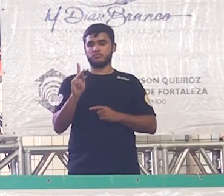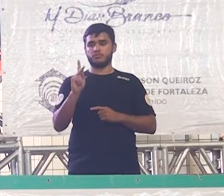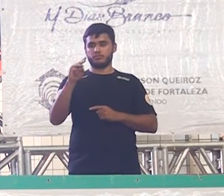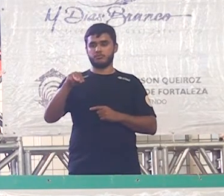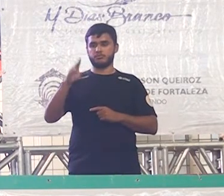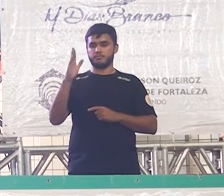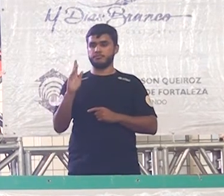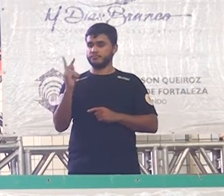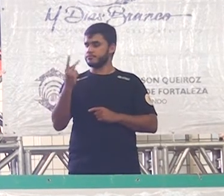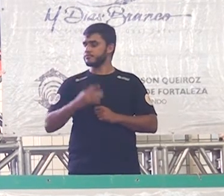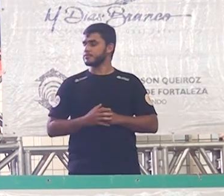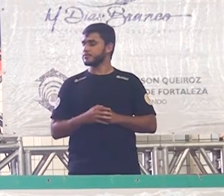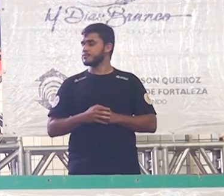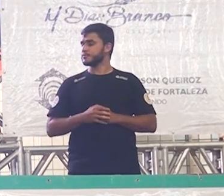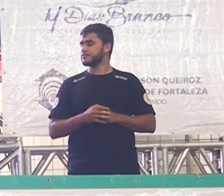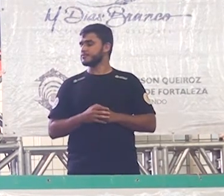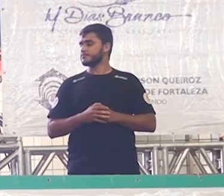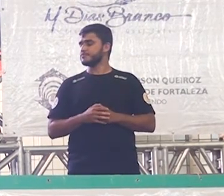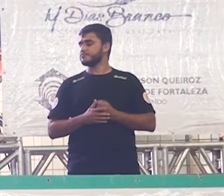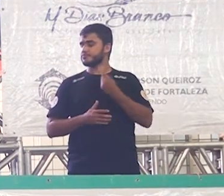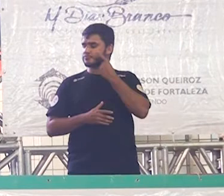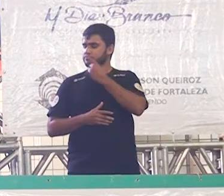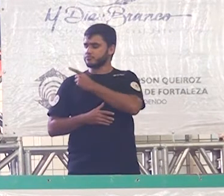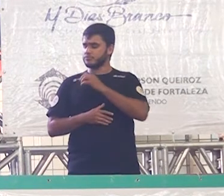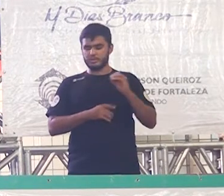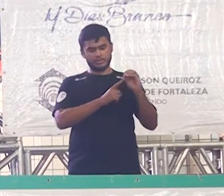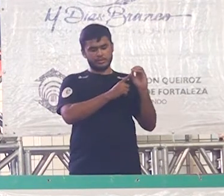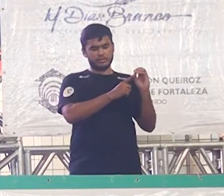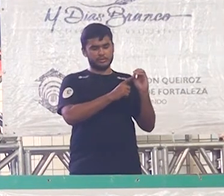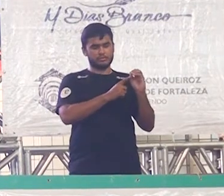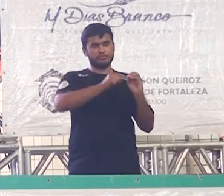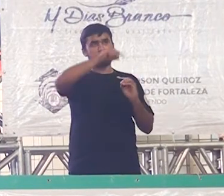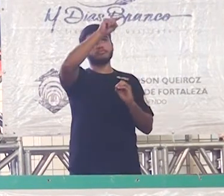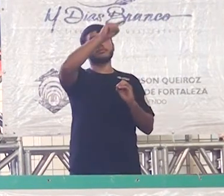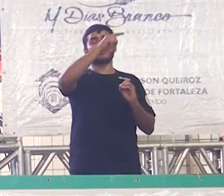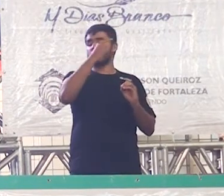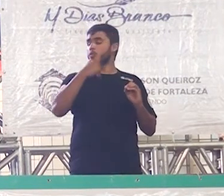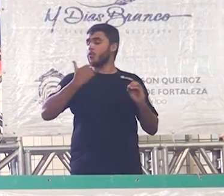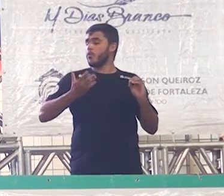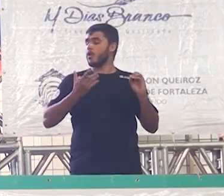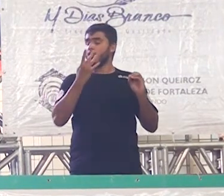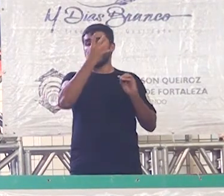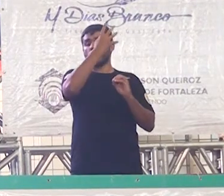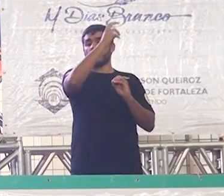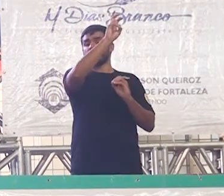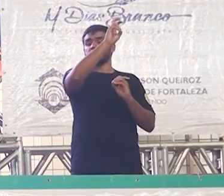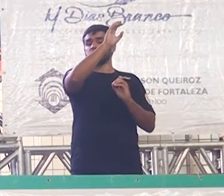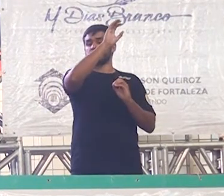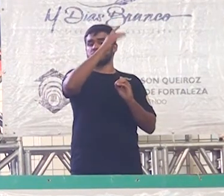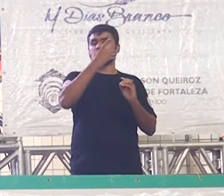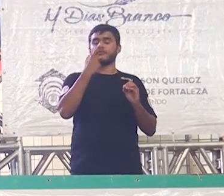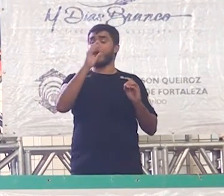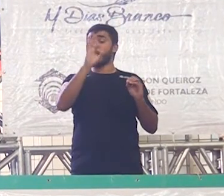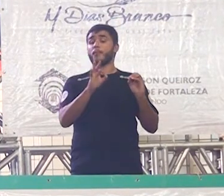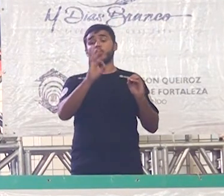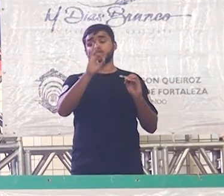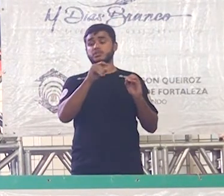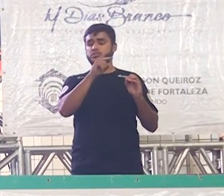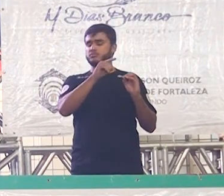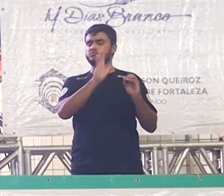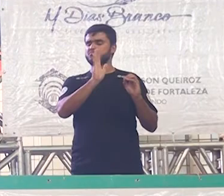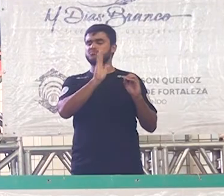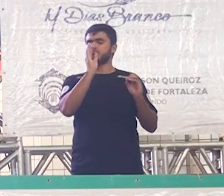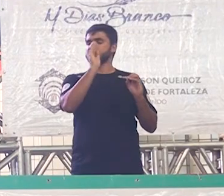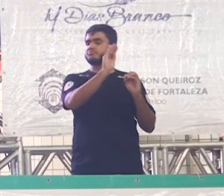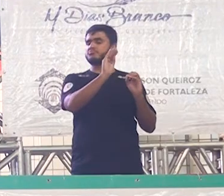eixo vertical aí, que vai de 0 a 45, isso aí está em termos percentuais. Eu não estou preocupado com o percentual, eu vou olhar o